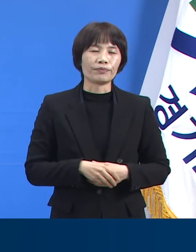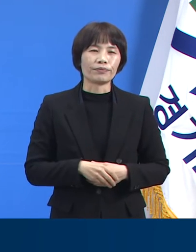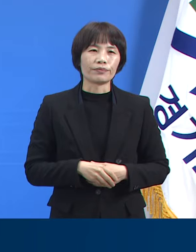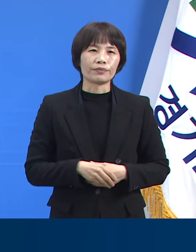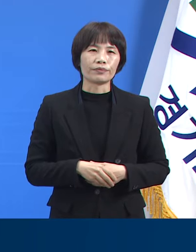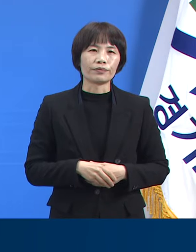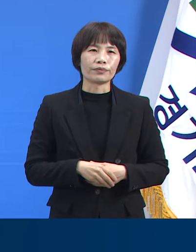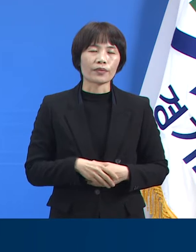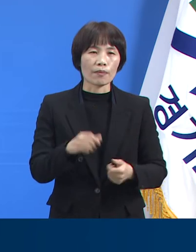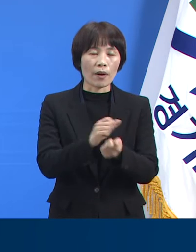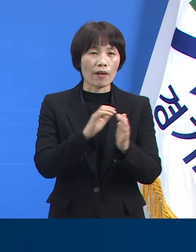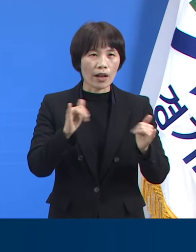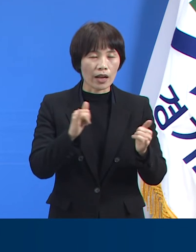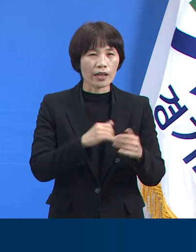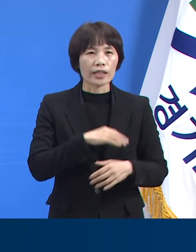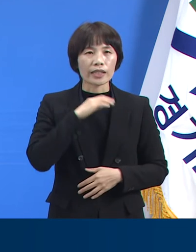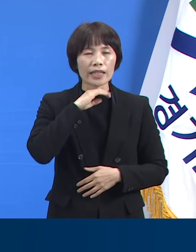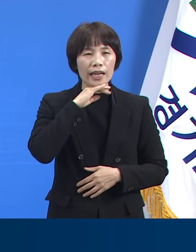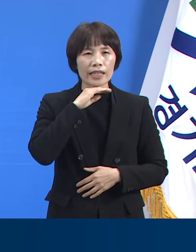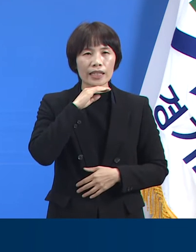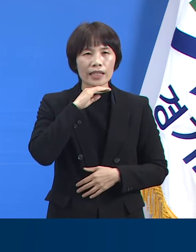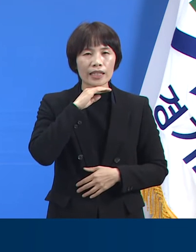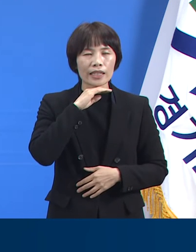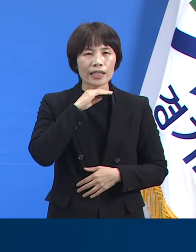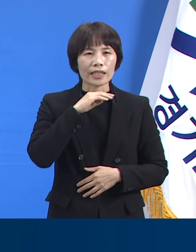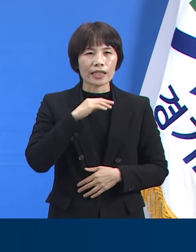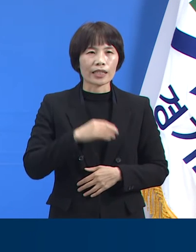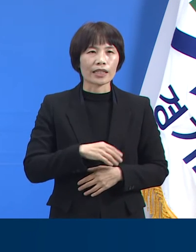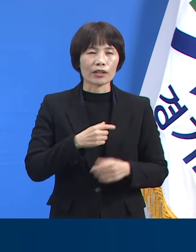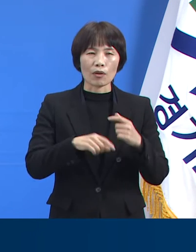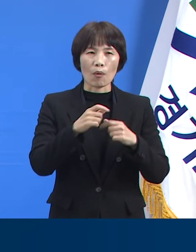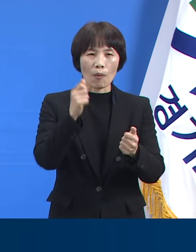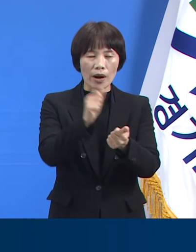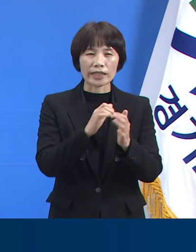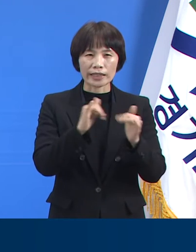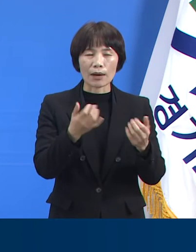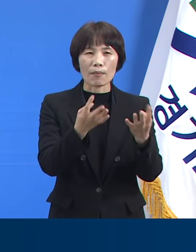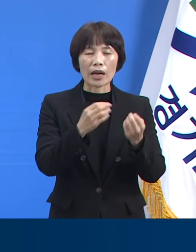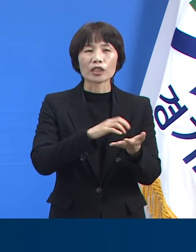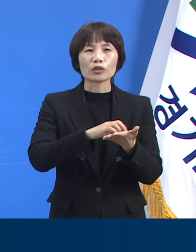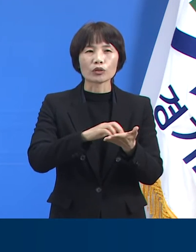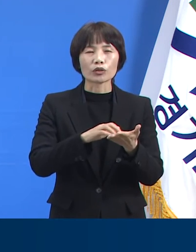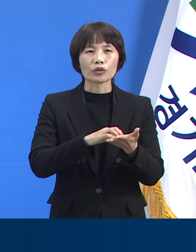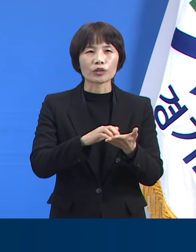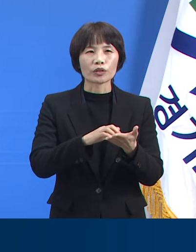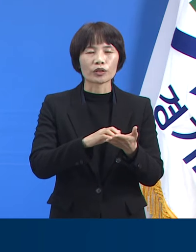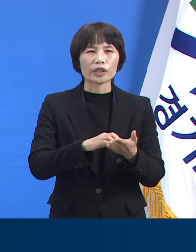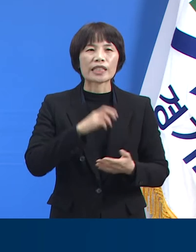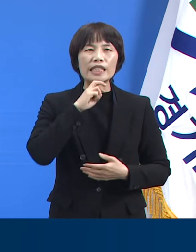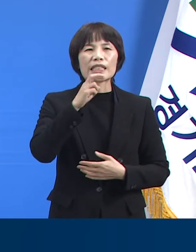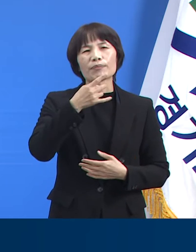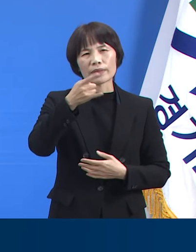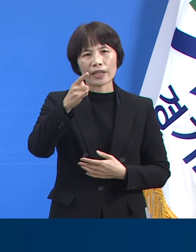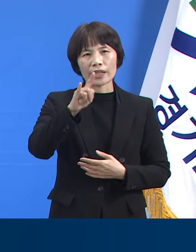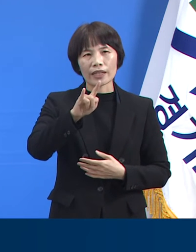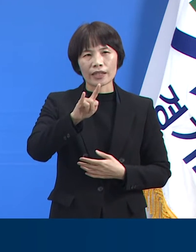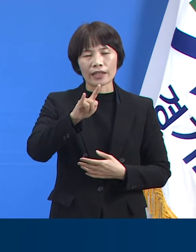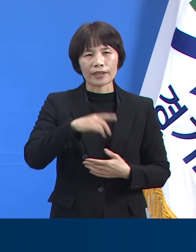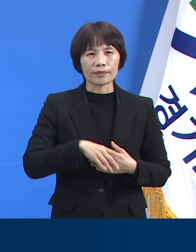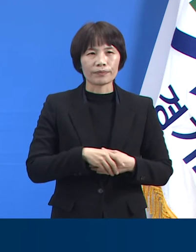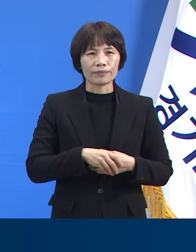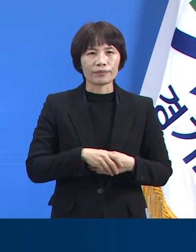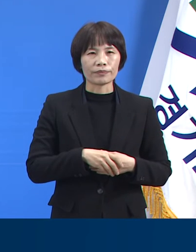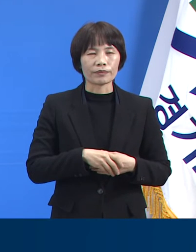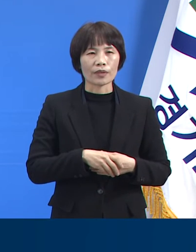많은 확진자를 발생한 연령대는 20세 미만으로 총 2,158명의 확진자가 발생했습니다. 이는 전주의 1,588명